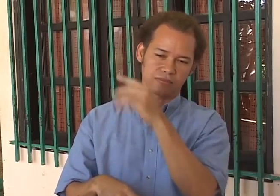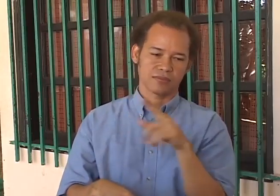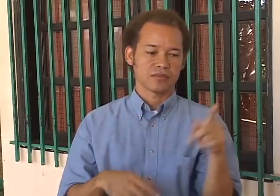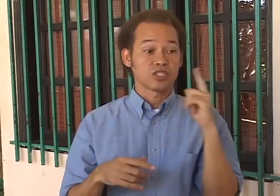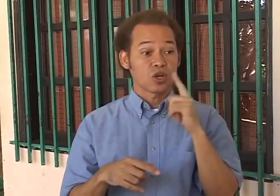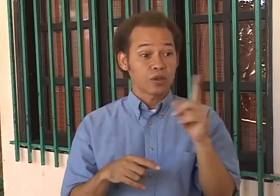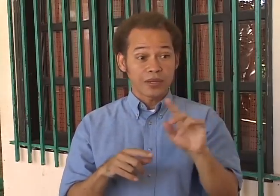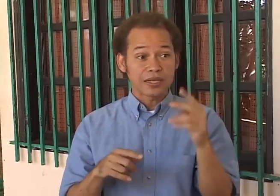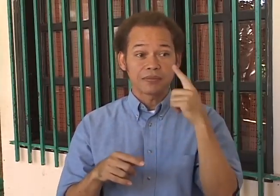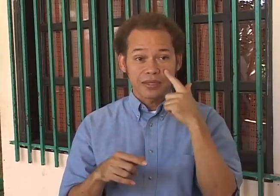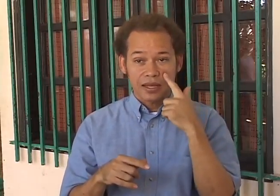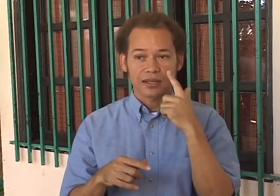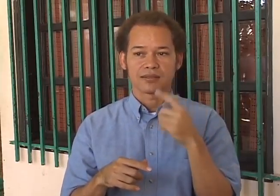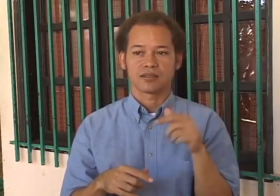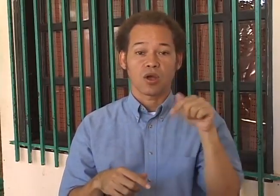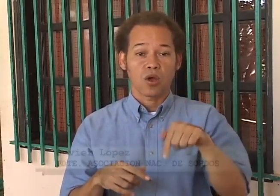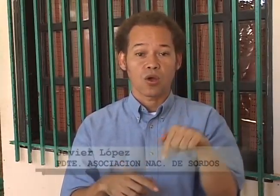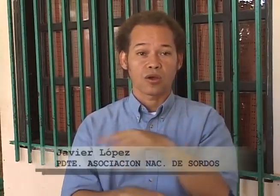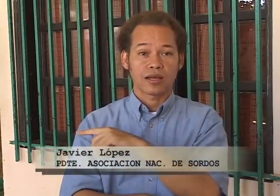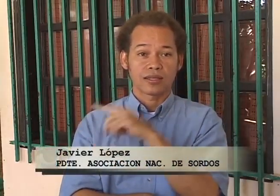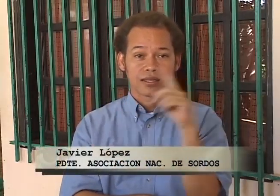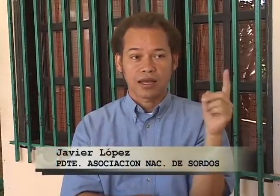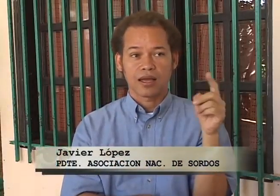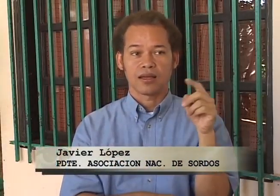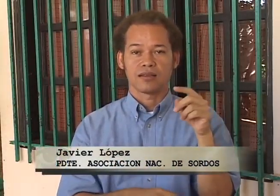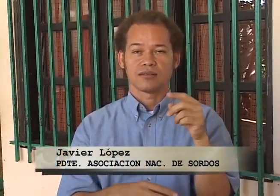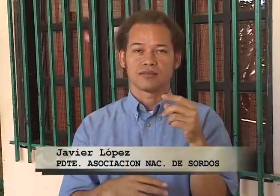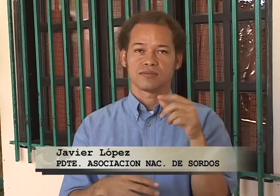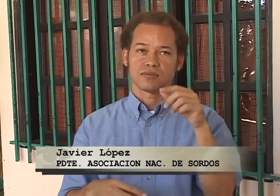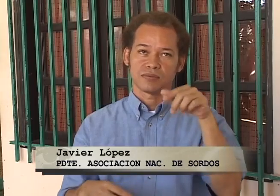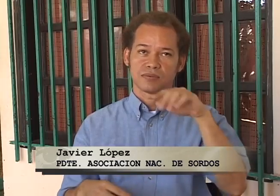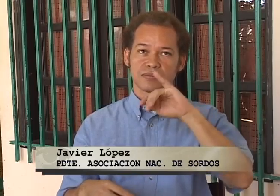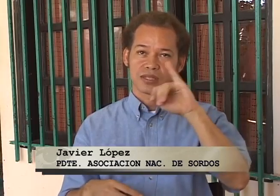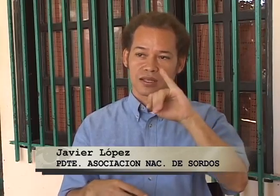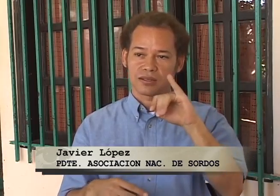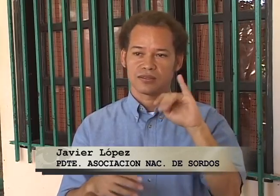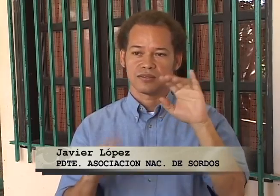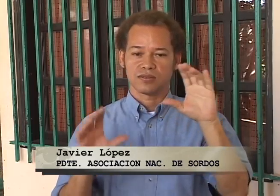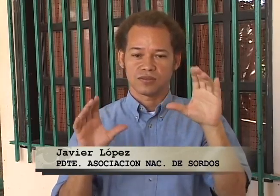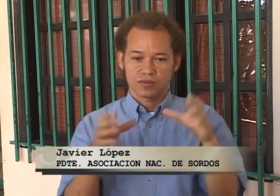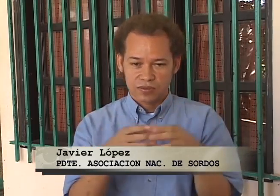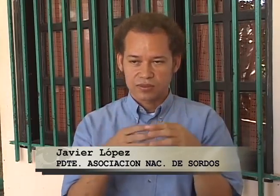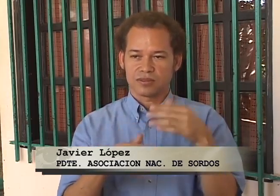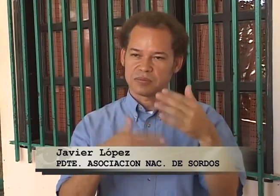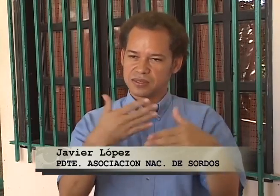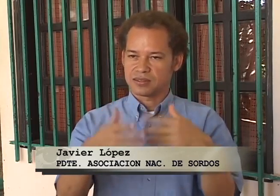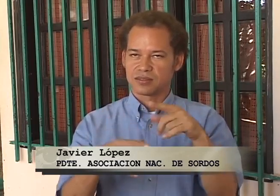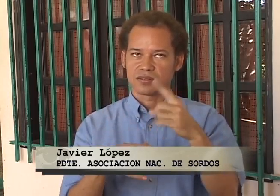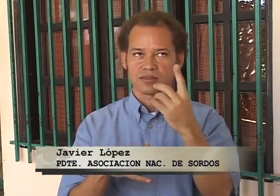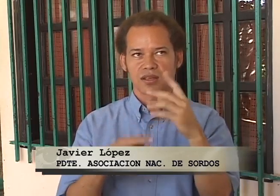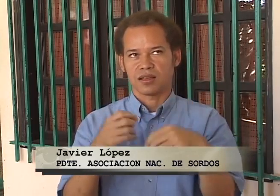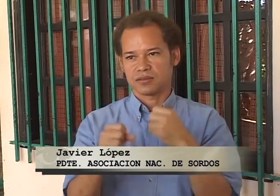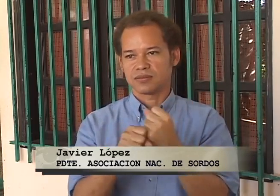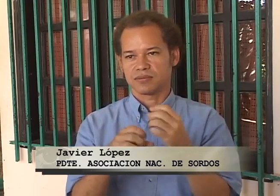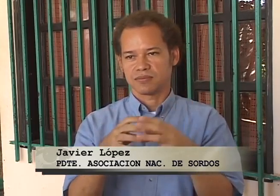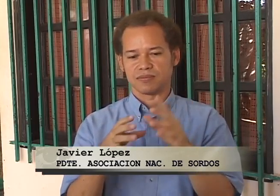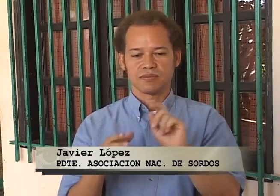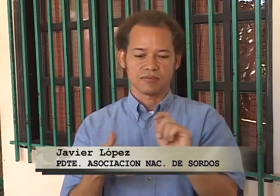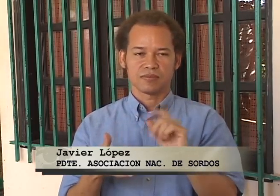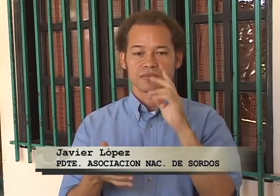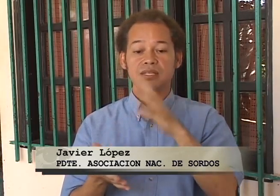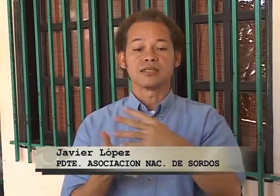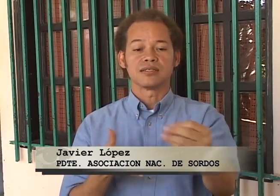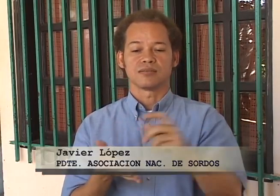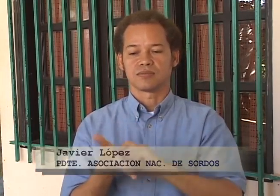La profesora decía, con permiso, voy a hacer una llamada por teléfono y se va. Entonces empezamos nosotros así poco a poco,